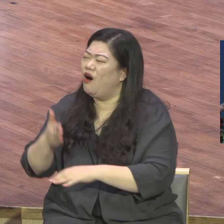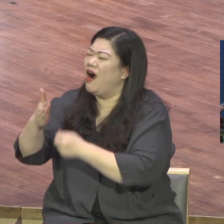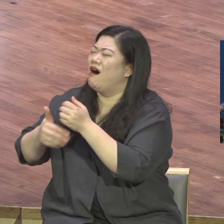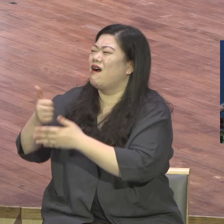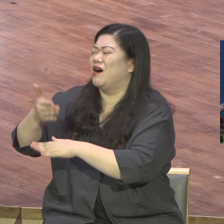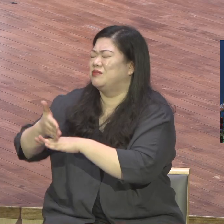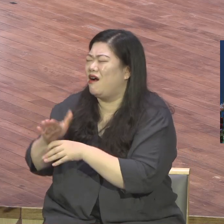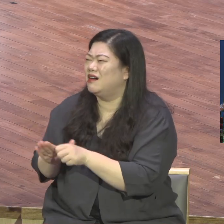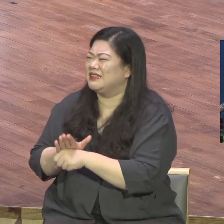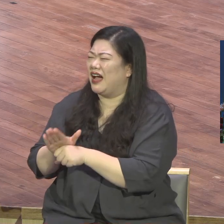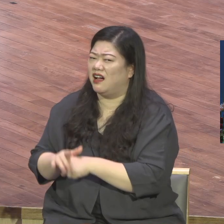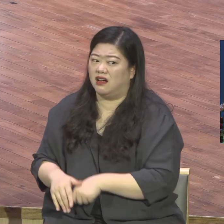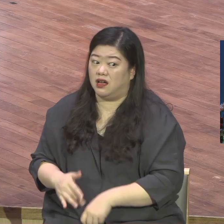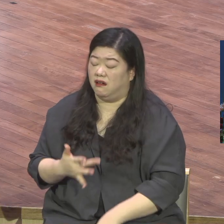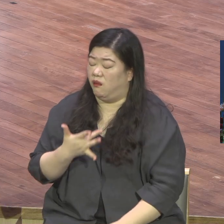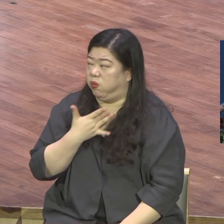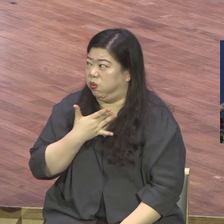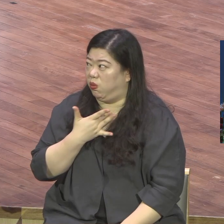두고 봐.